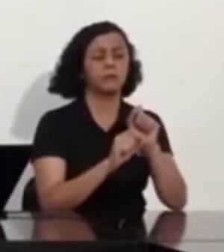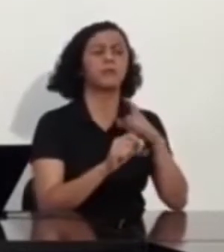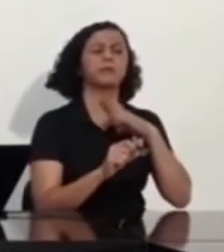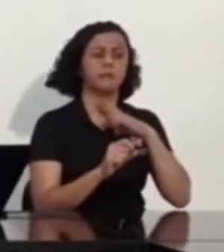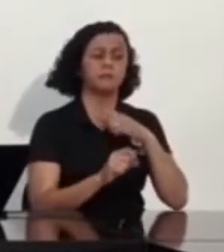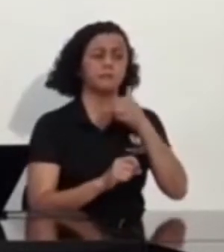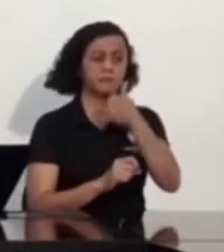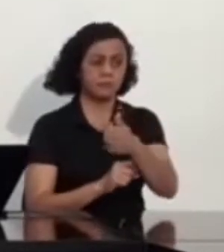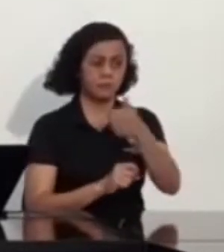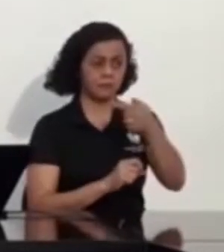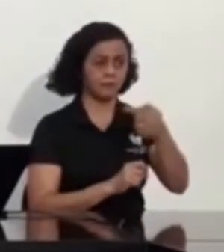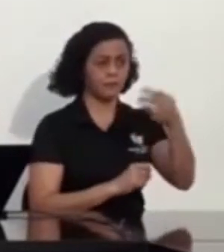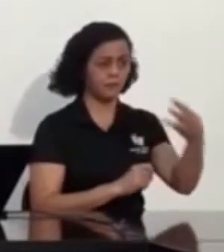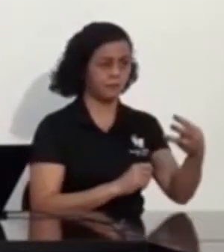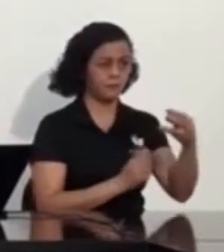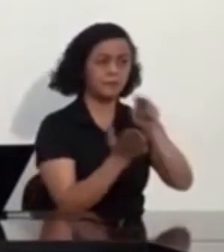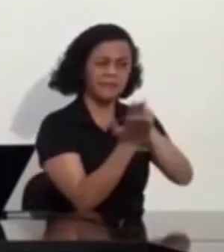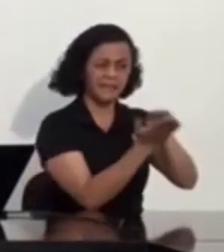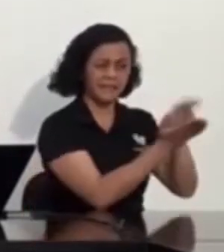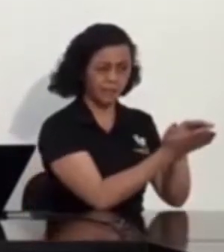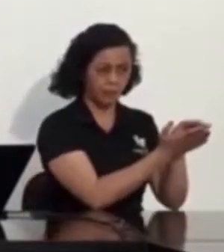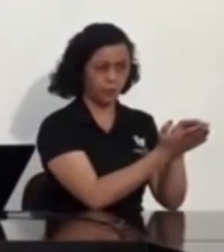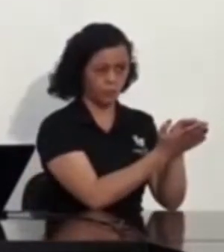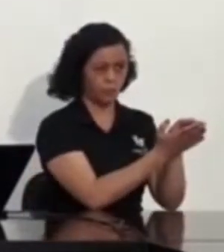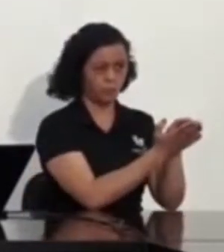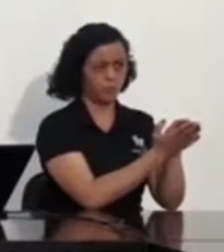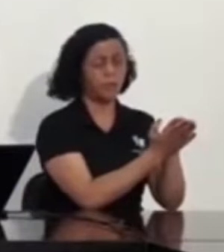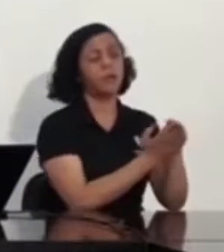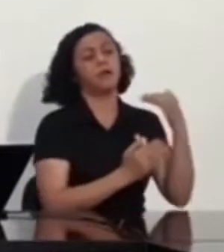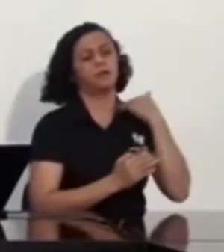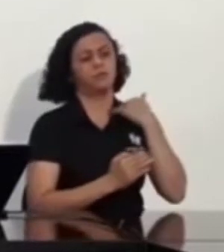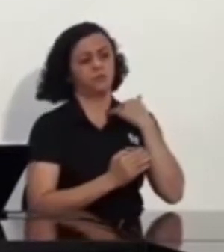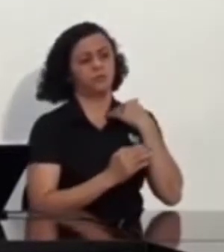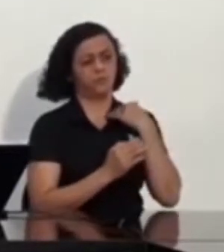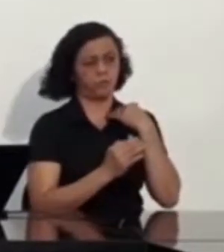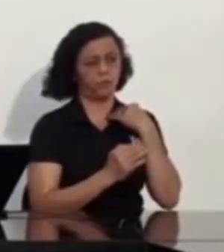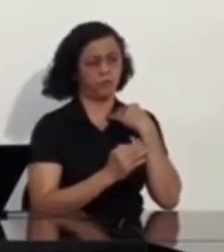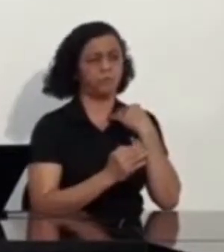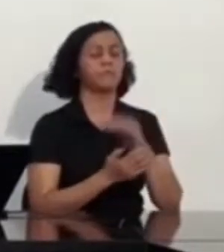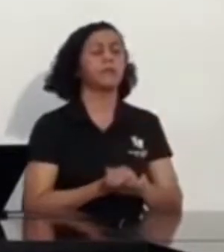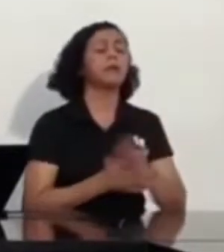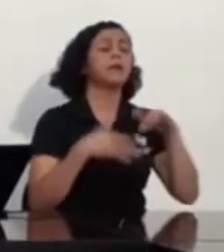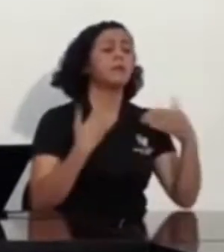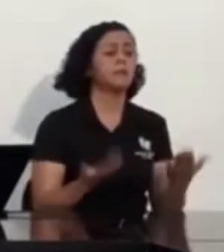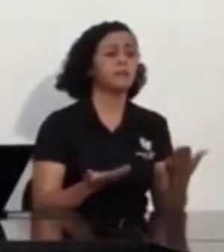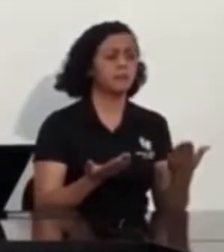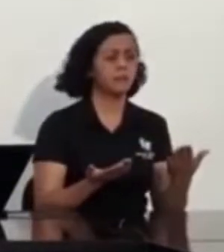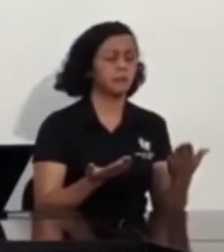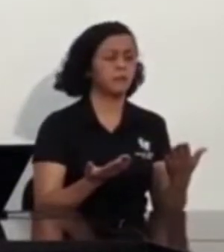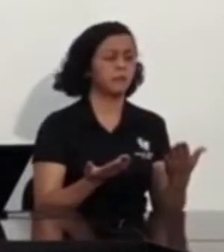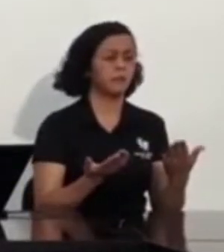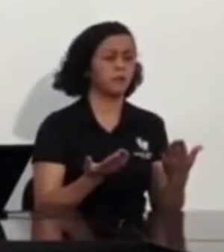173 leitos disponíveis na rede. Então, nós estamos hoje na ordem